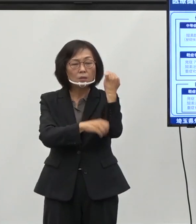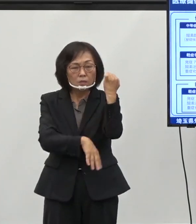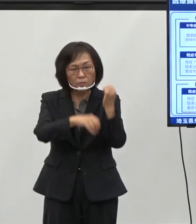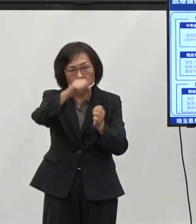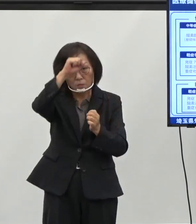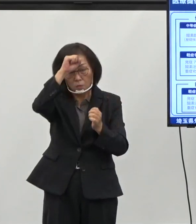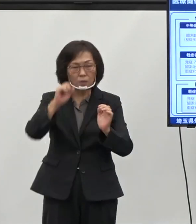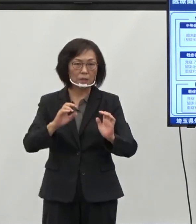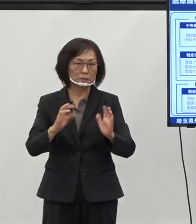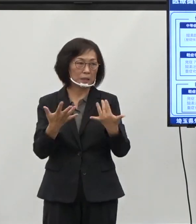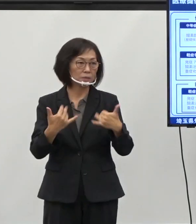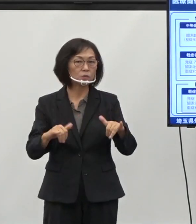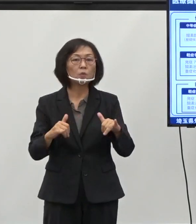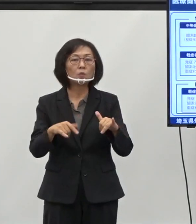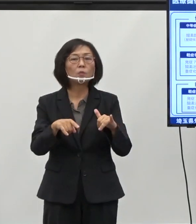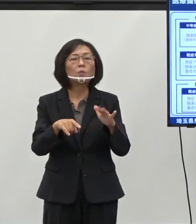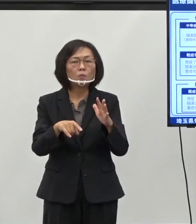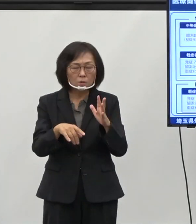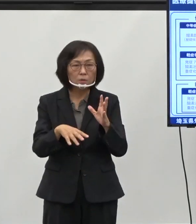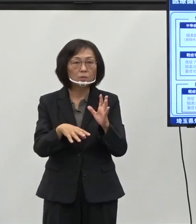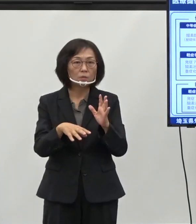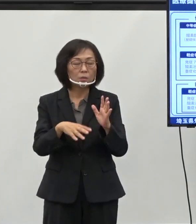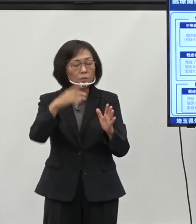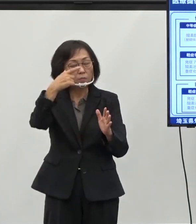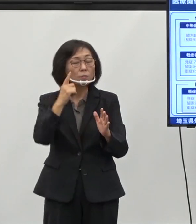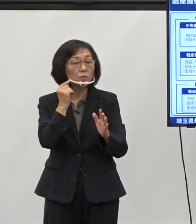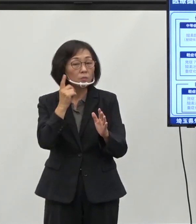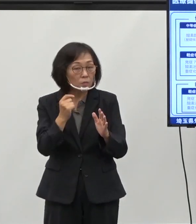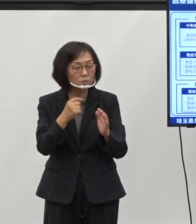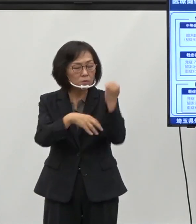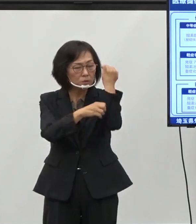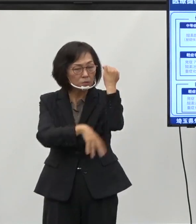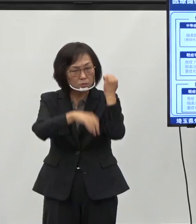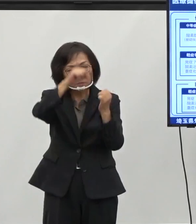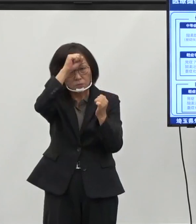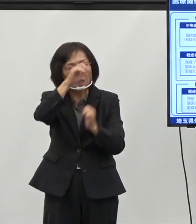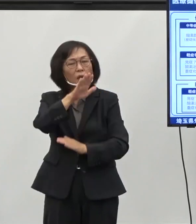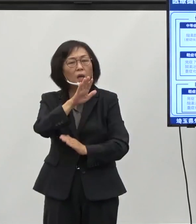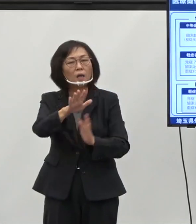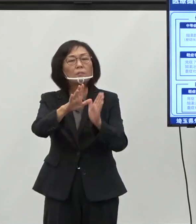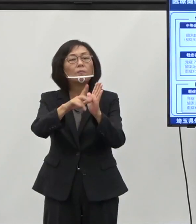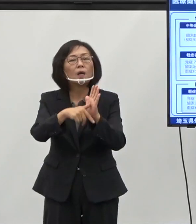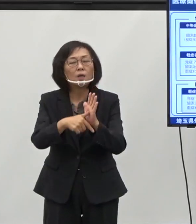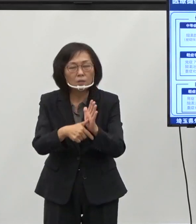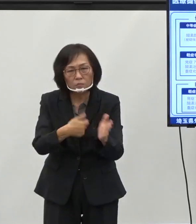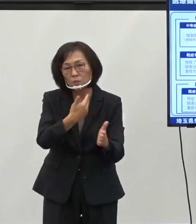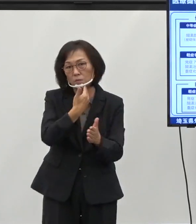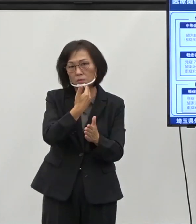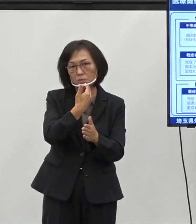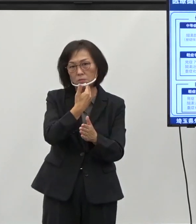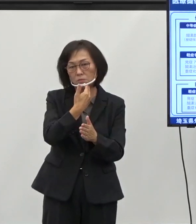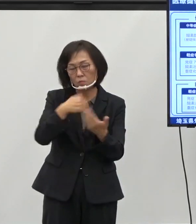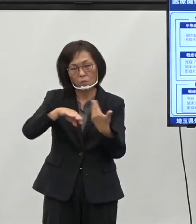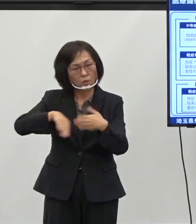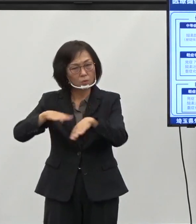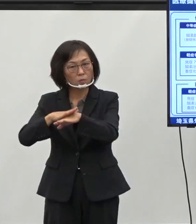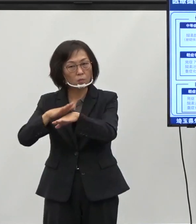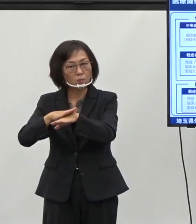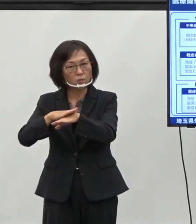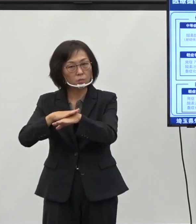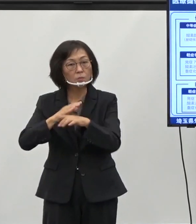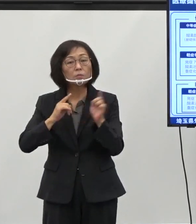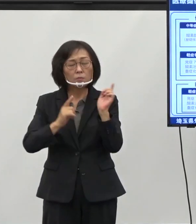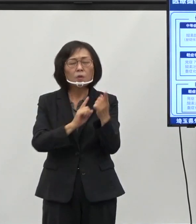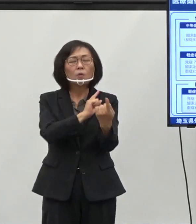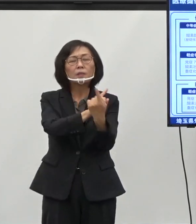然これより慎重な対応が必要ですけど、これはただ対象となって、この対象を県調整本部